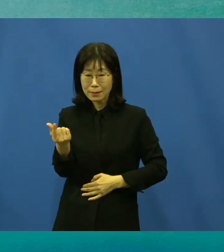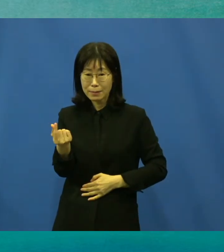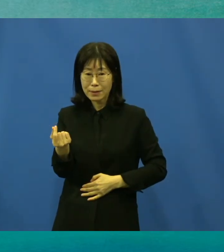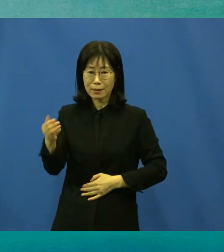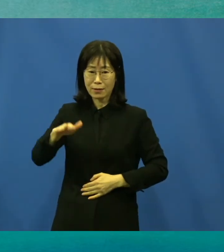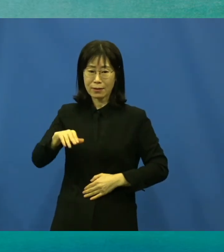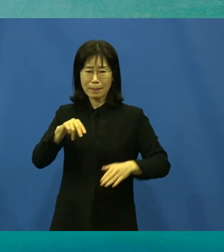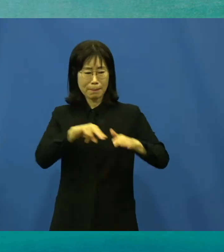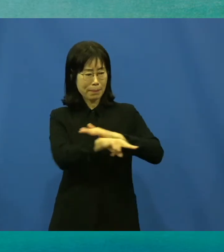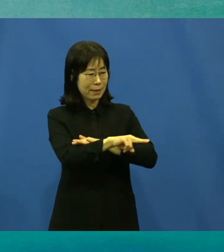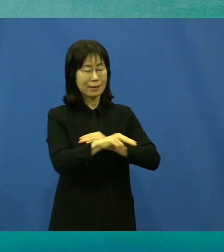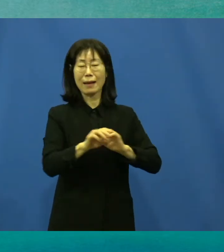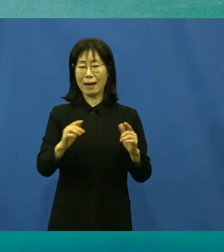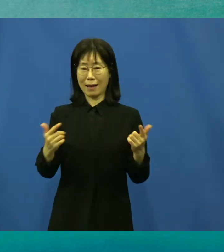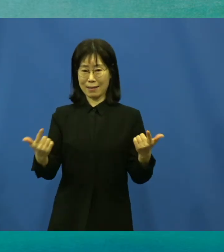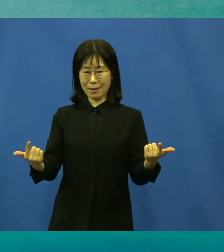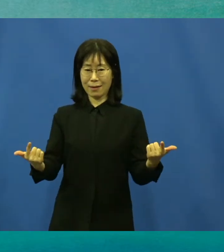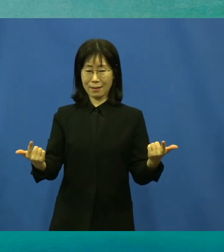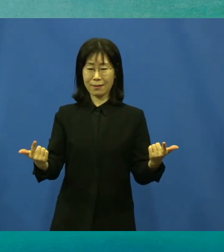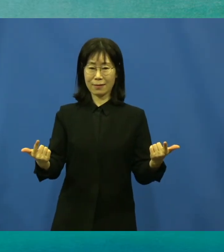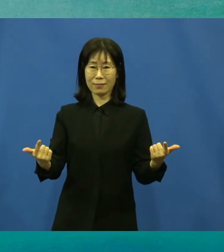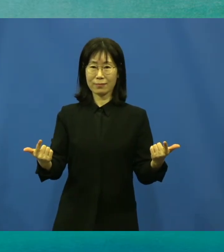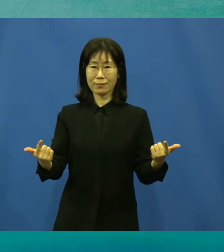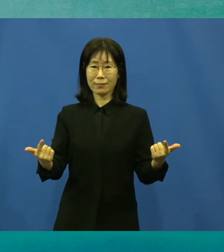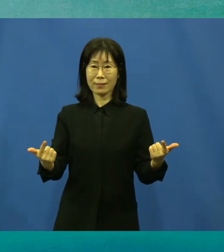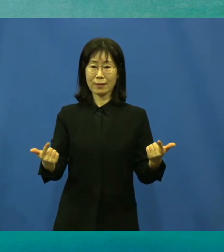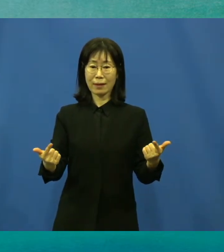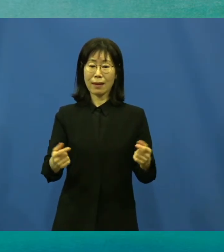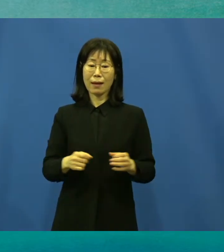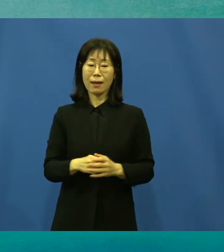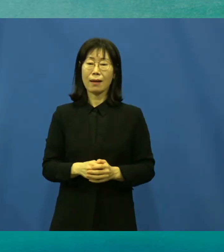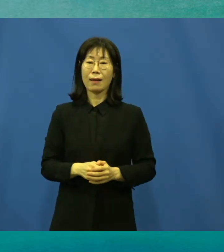하지 않습니다. 애써 고개를 돌려버립니다.